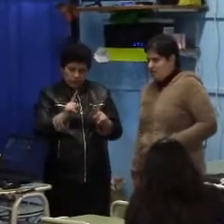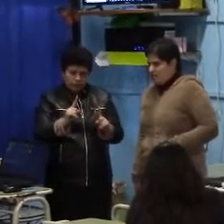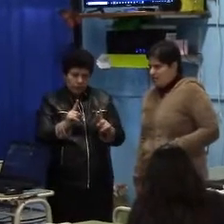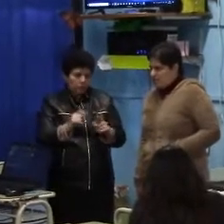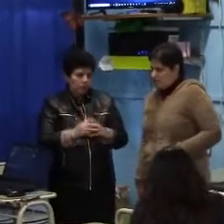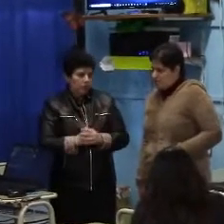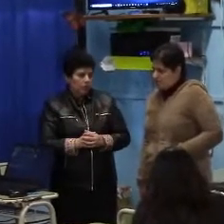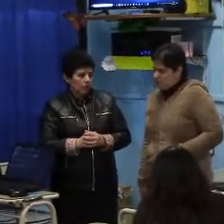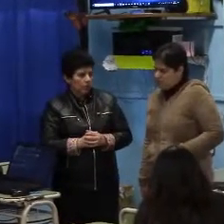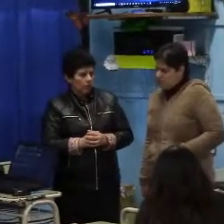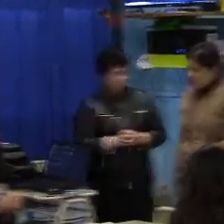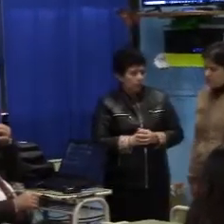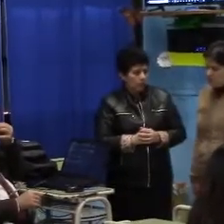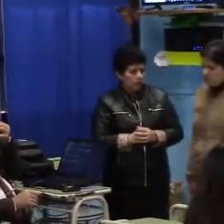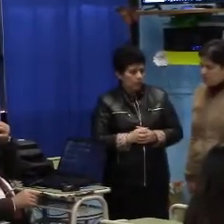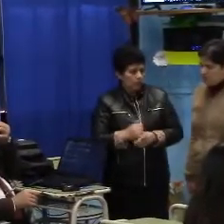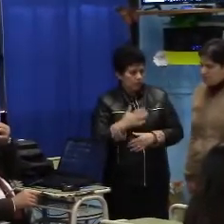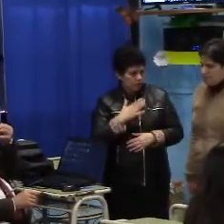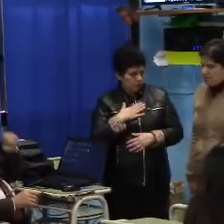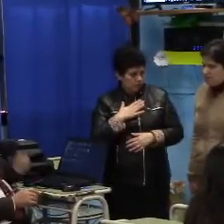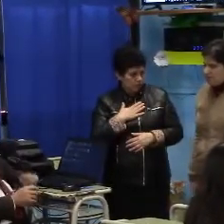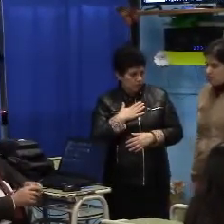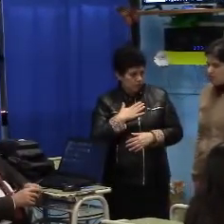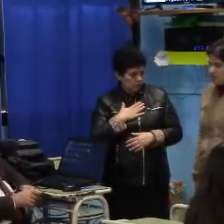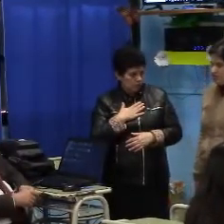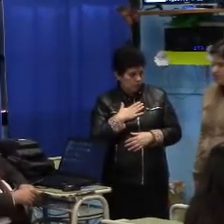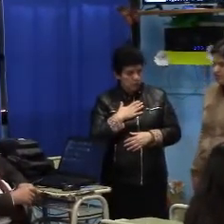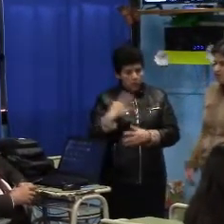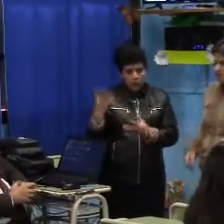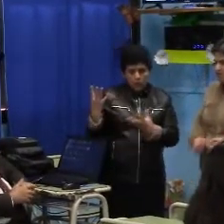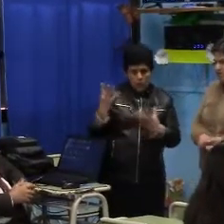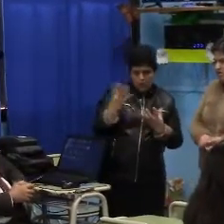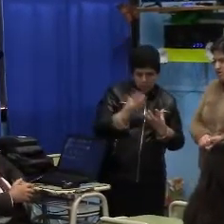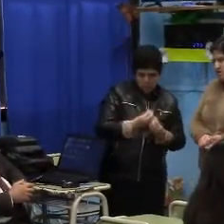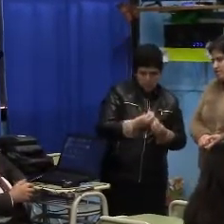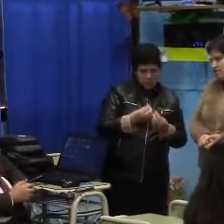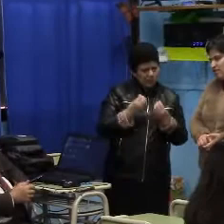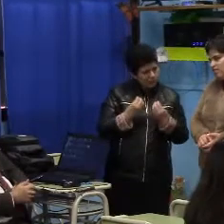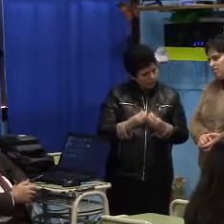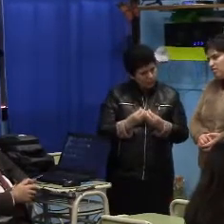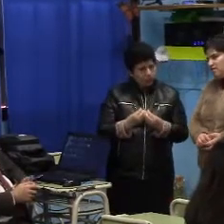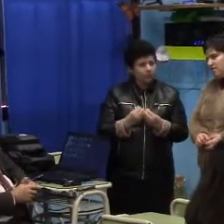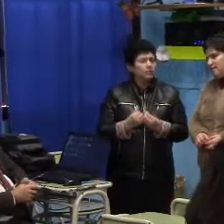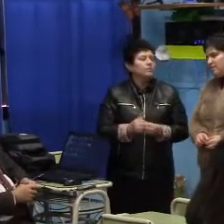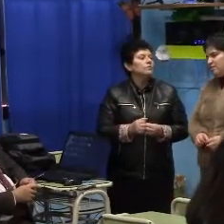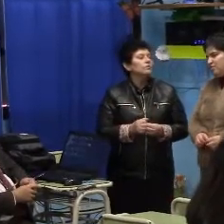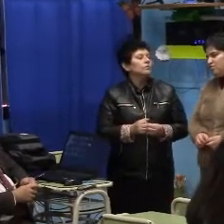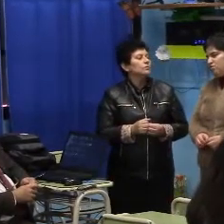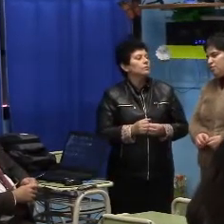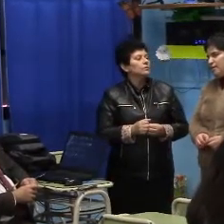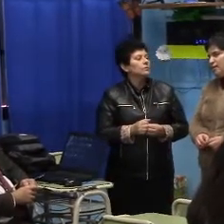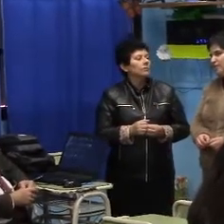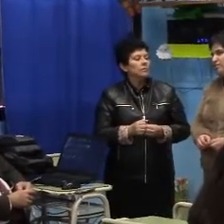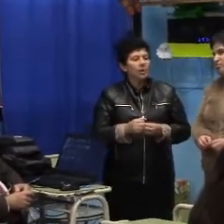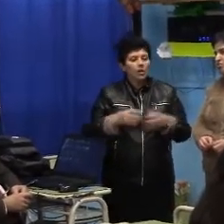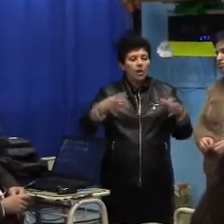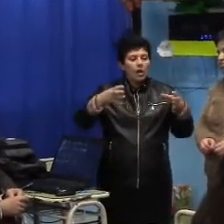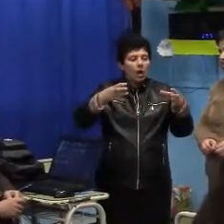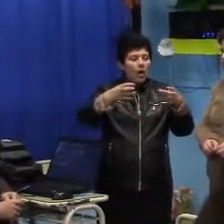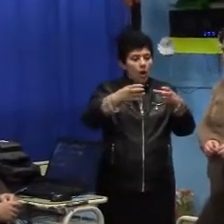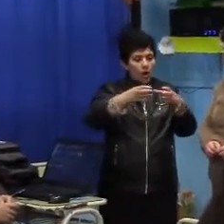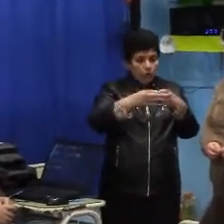Lo que a nosotros más nos ha funcionado ha sido el tema de grupos